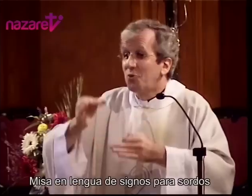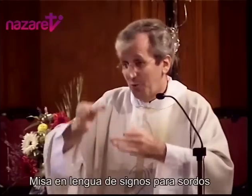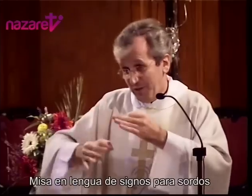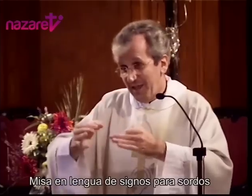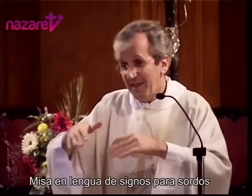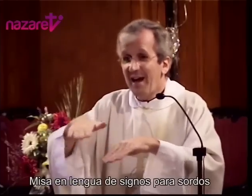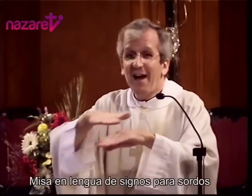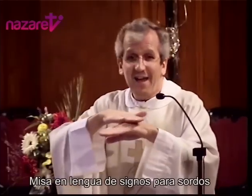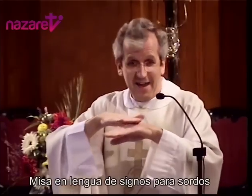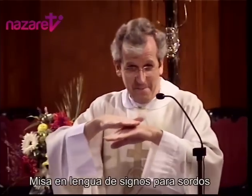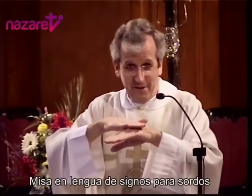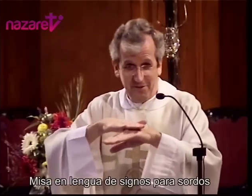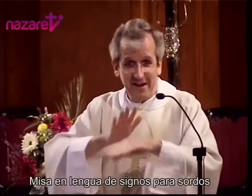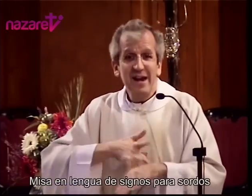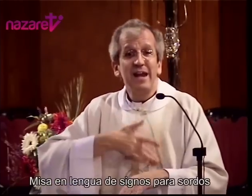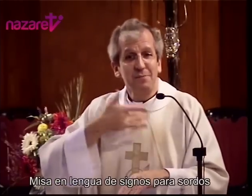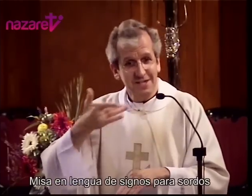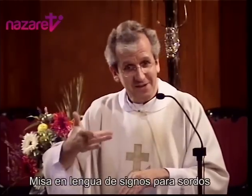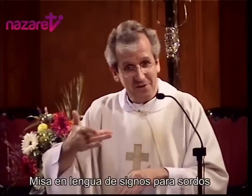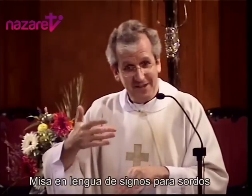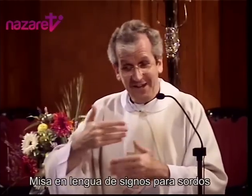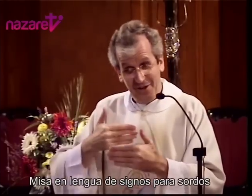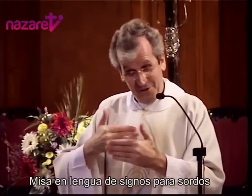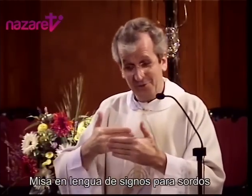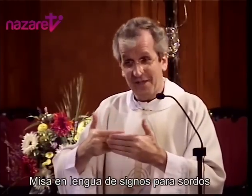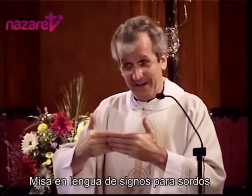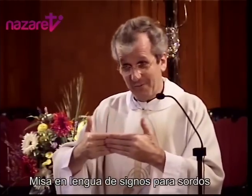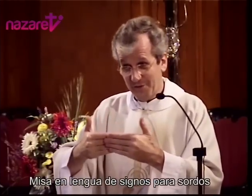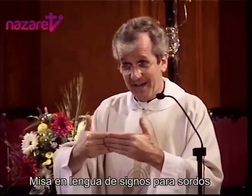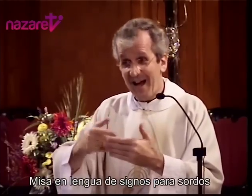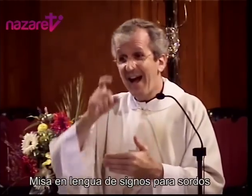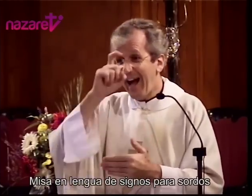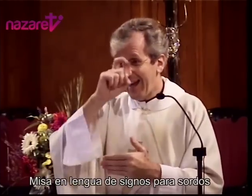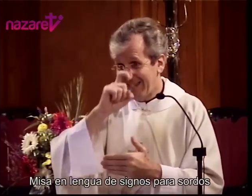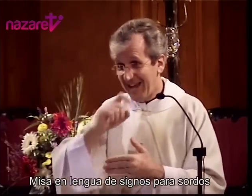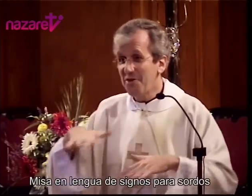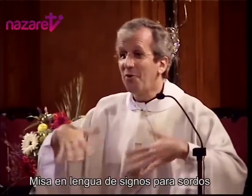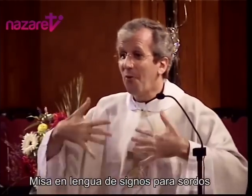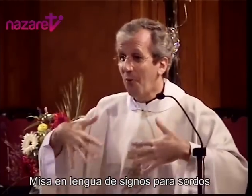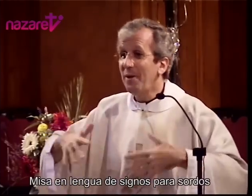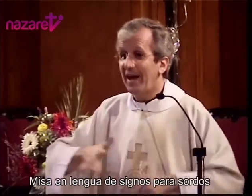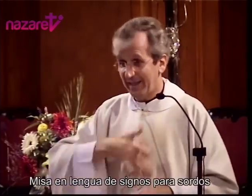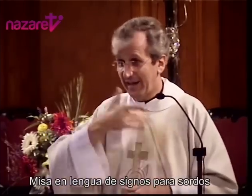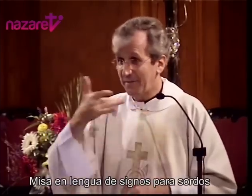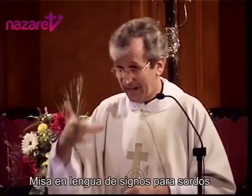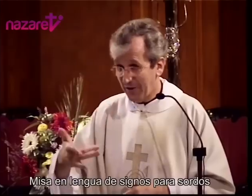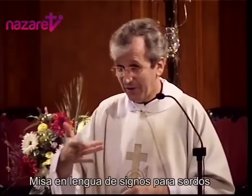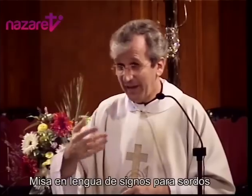justicia, el perdón, la misericordia. Nos acercamos ya a este año jubilar de la misericordia